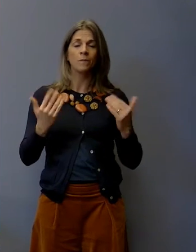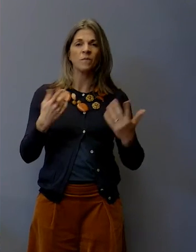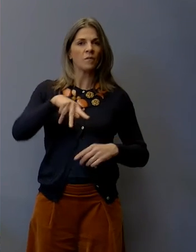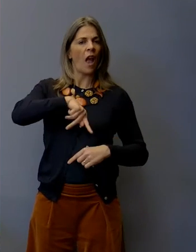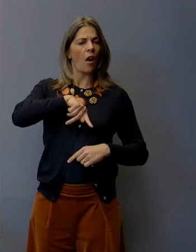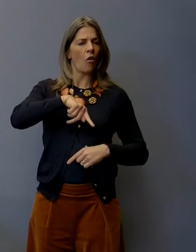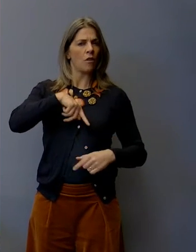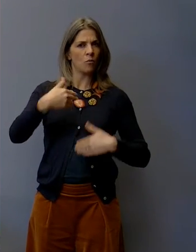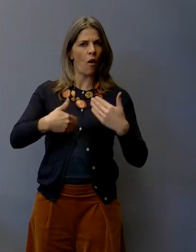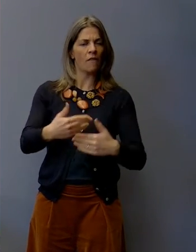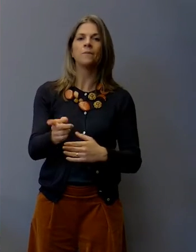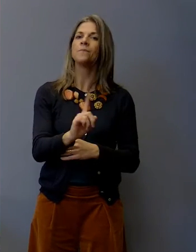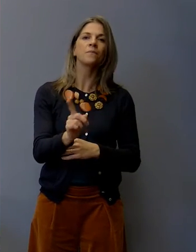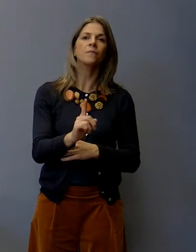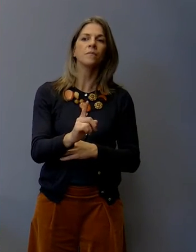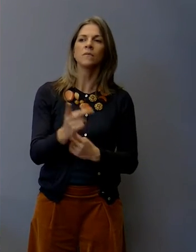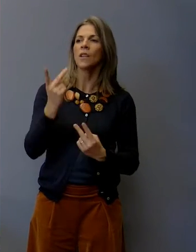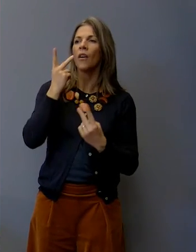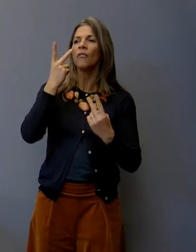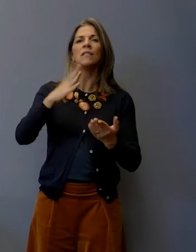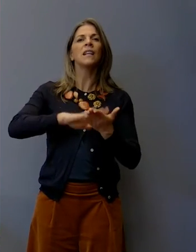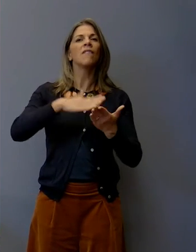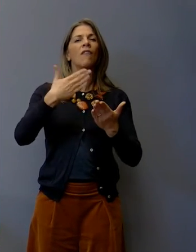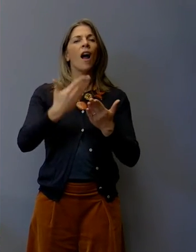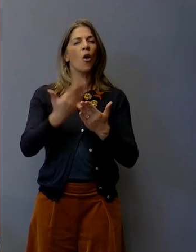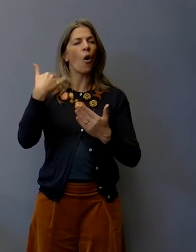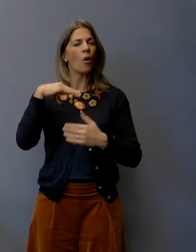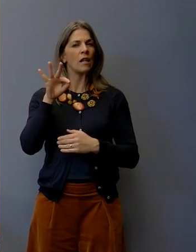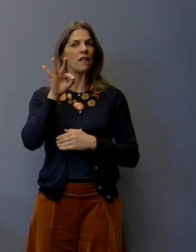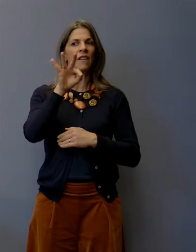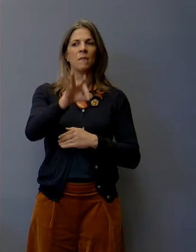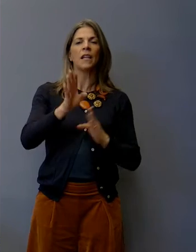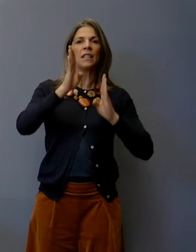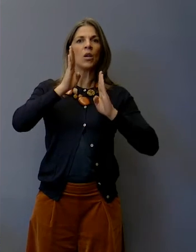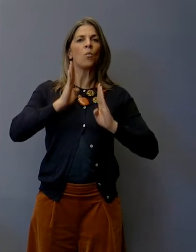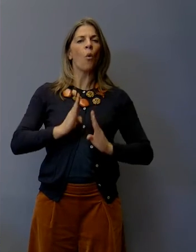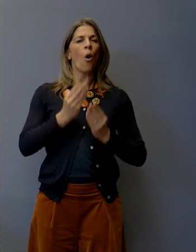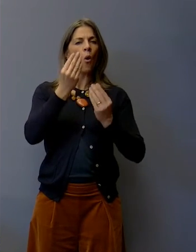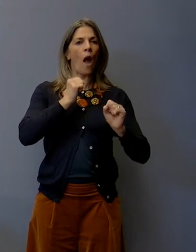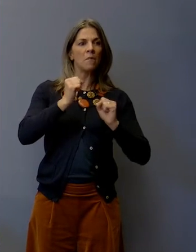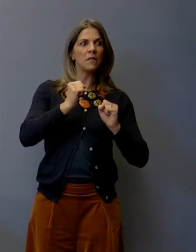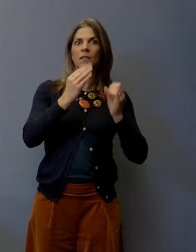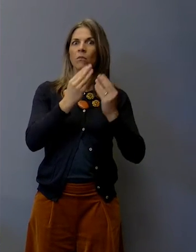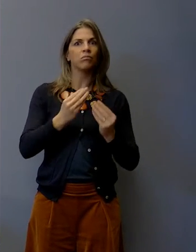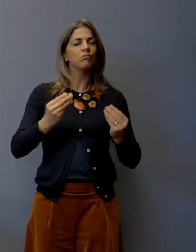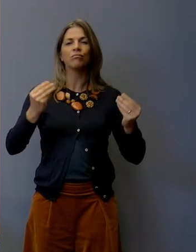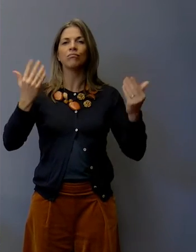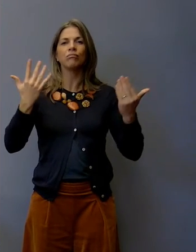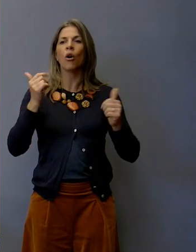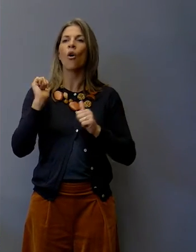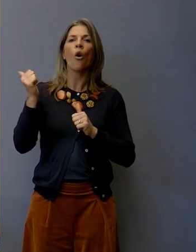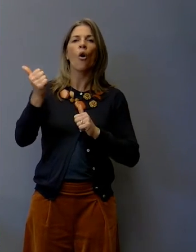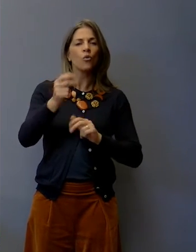conto di come si stanno disintegrando i valori di riferimento e le certezze dei ruoli amministrative oramai costretti a difendere le proprie legittime obiezioni